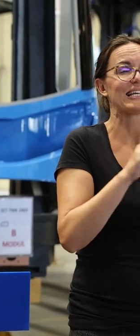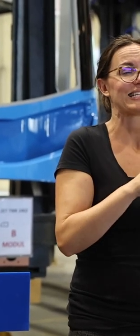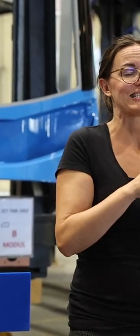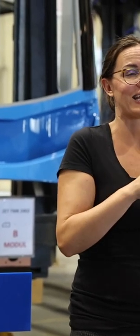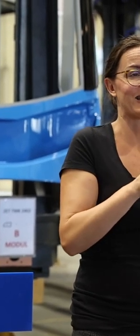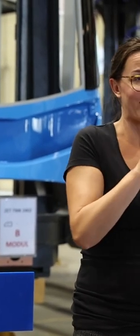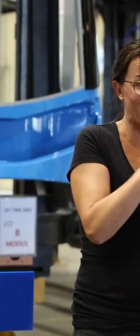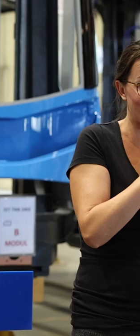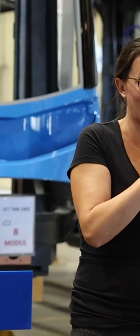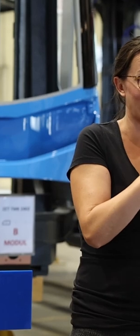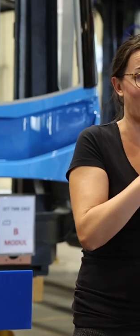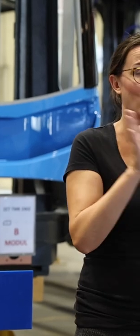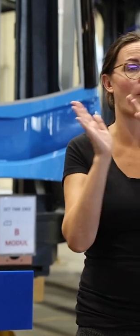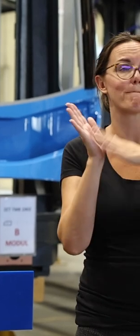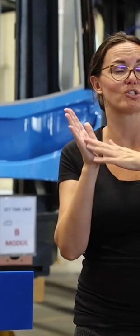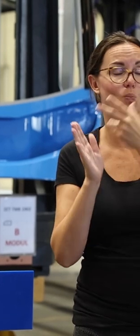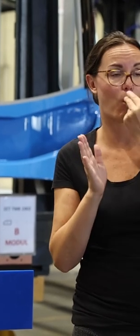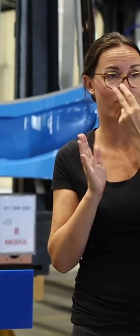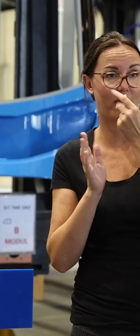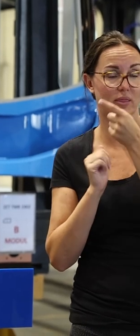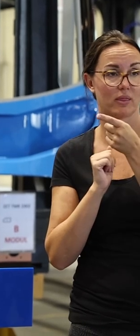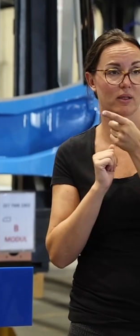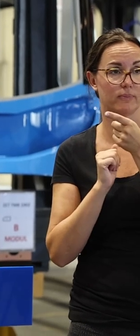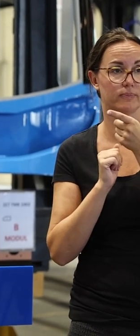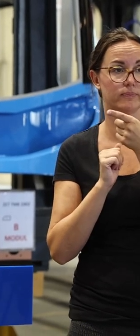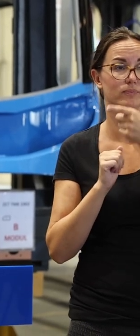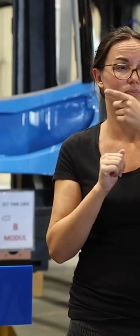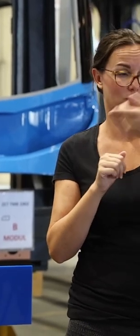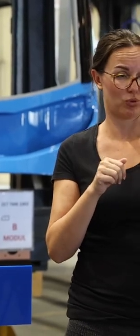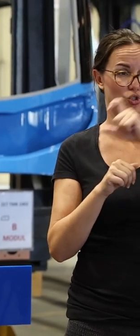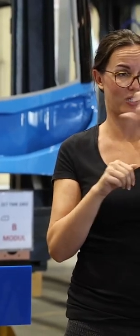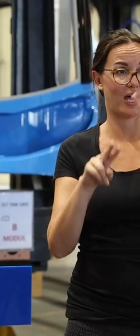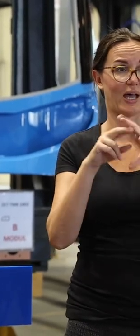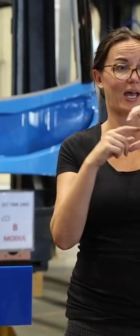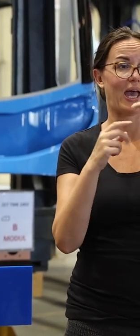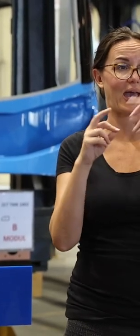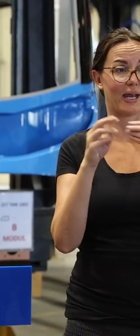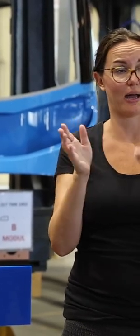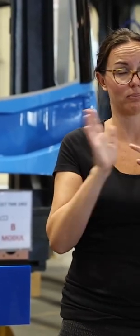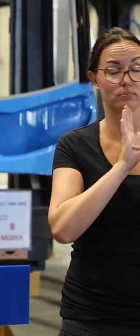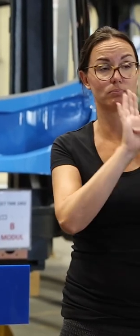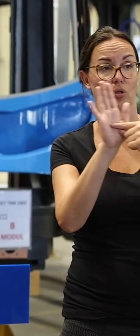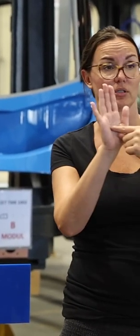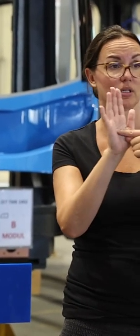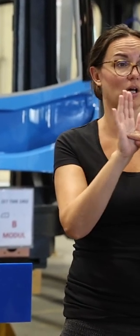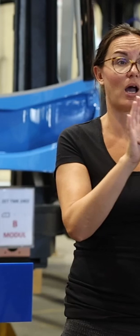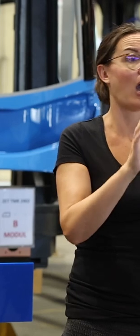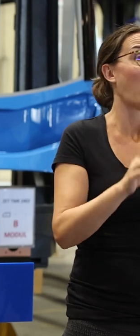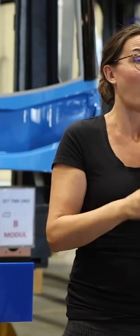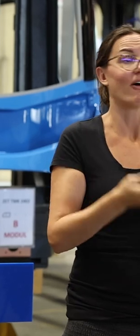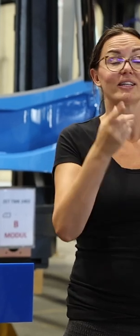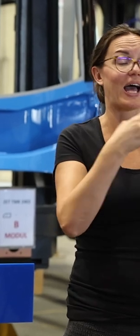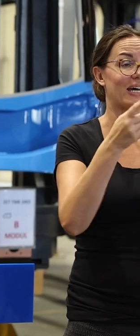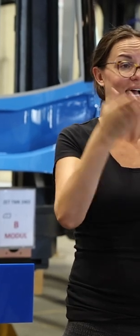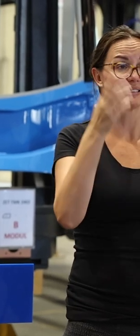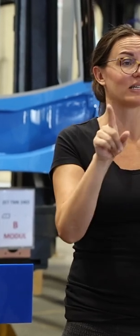od ponude Međimurje plina u javnoj usluzi koje je objavila HERA prošli tjedan. Međutim, bez obzira na subvencije, ta razlika bi trebala ostati